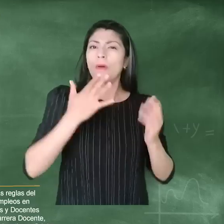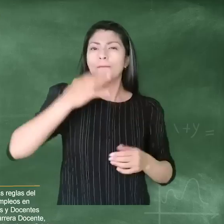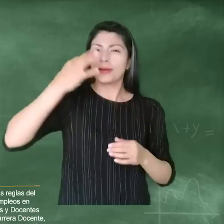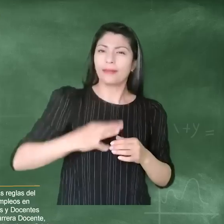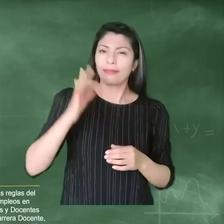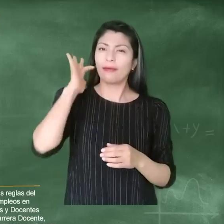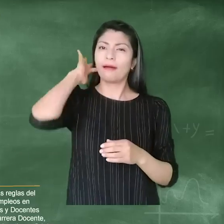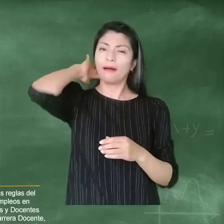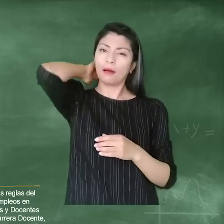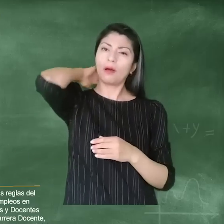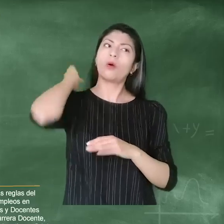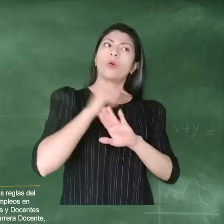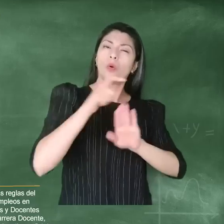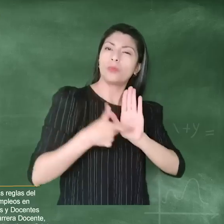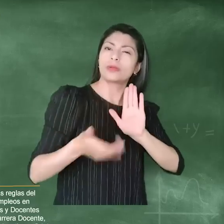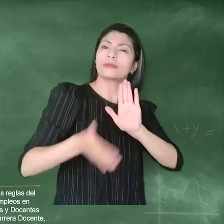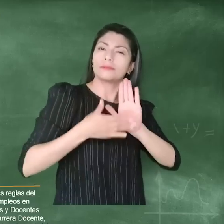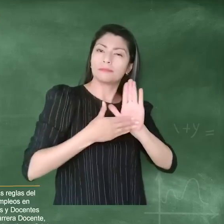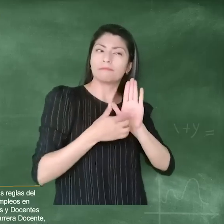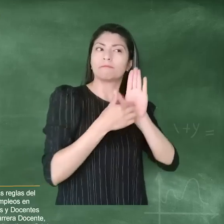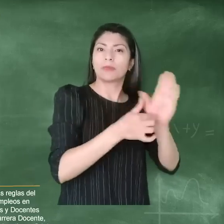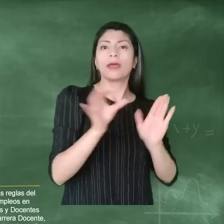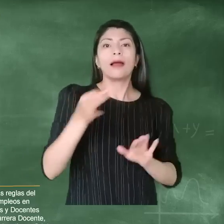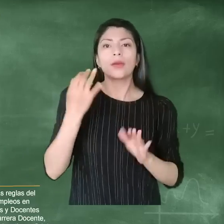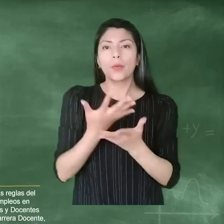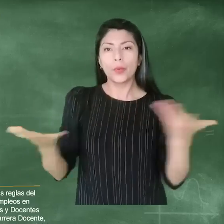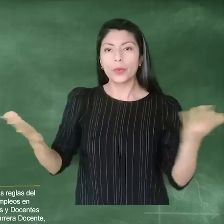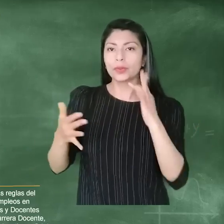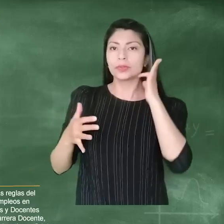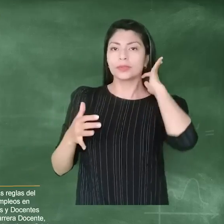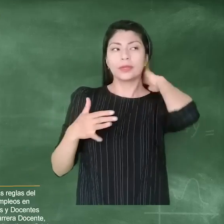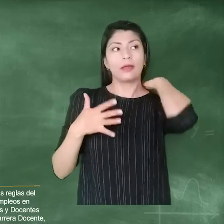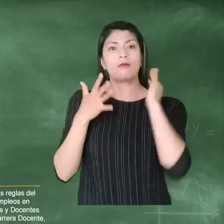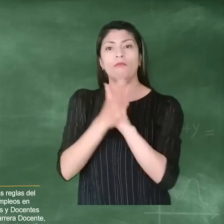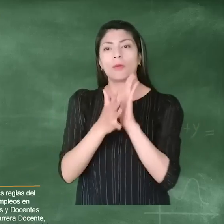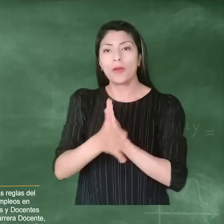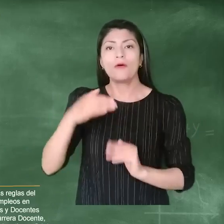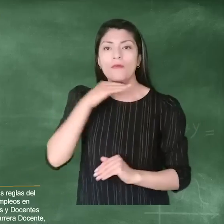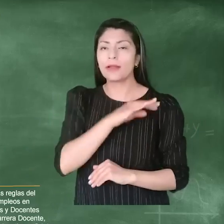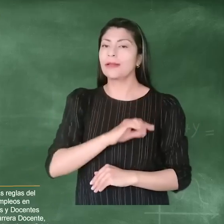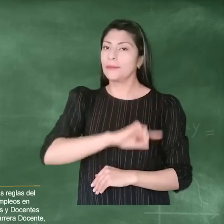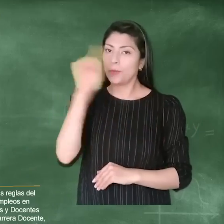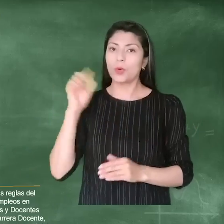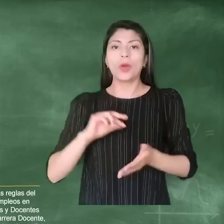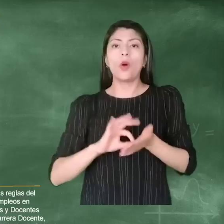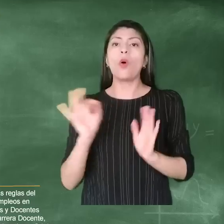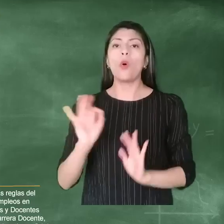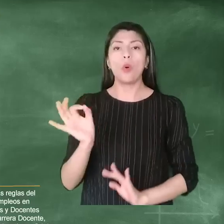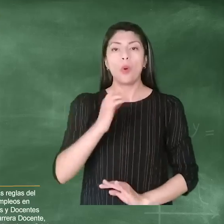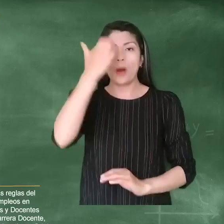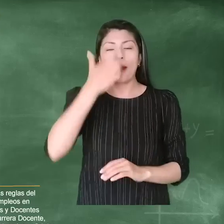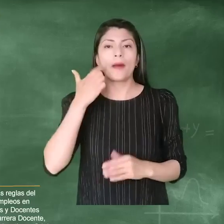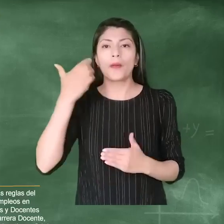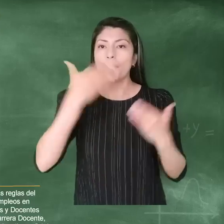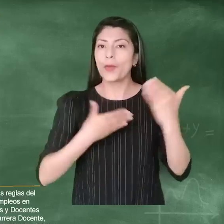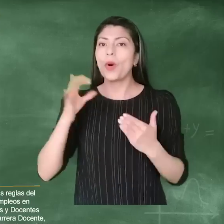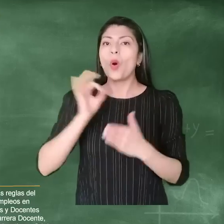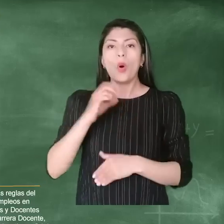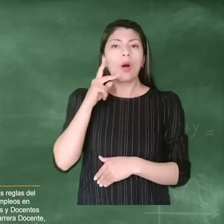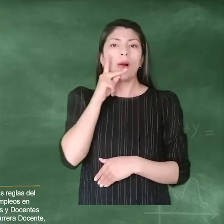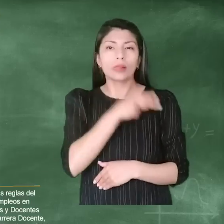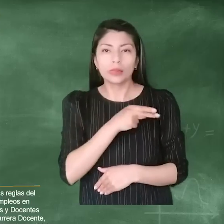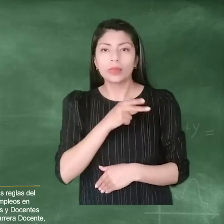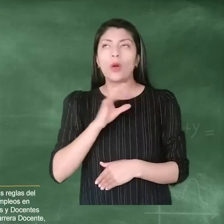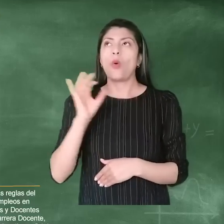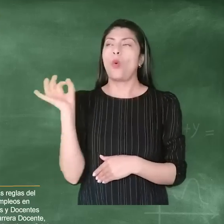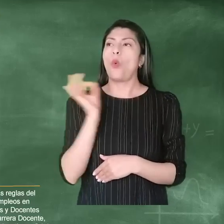información veraz. Las anomalías, inconsistencias o falsedades en la información, documentación y en las